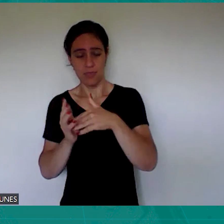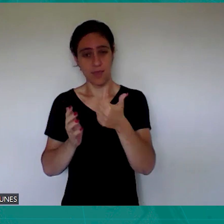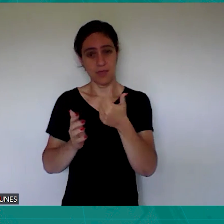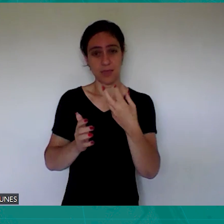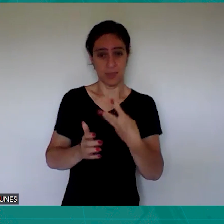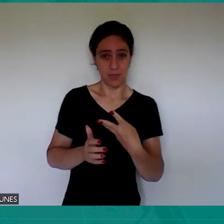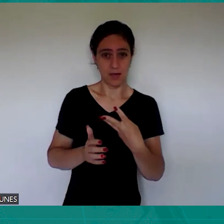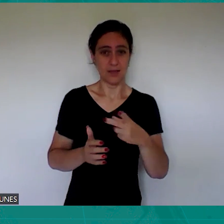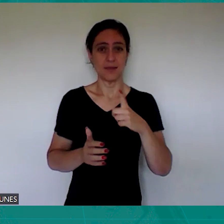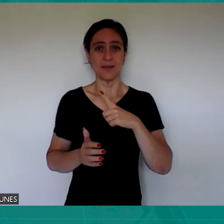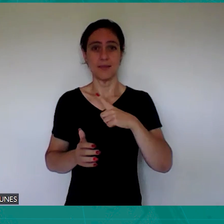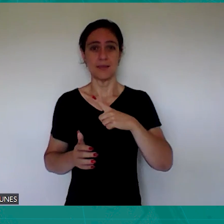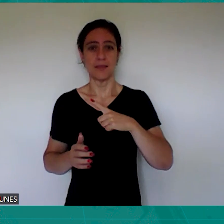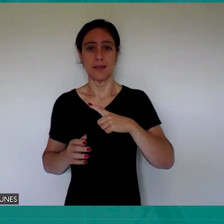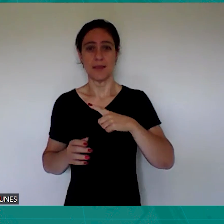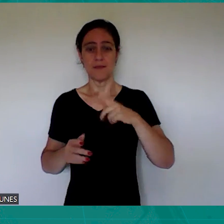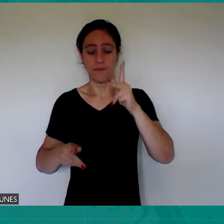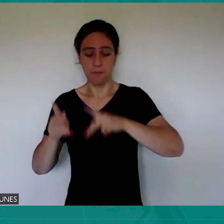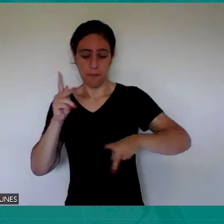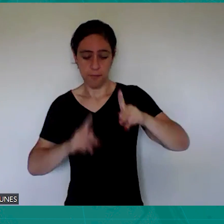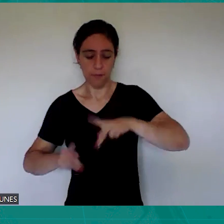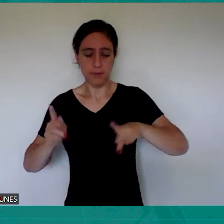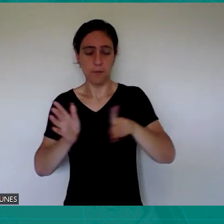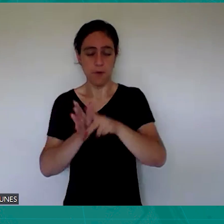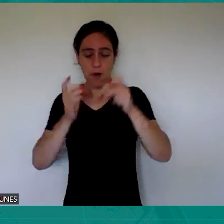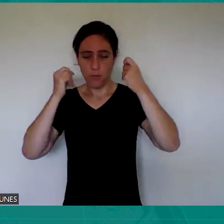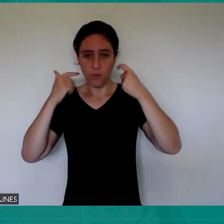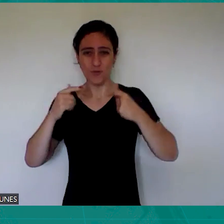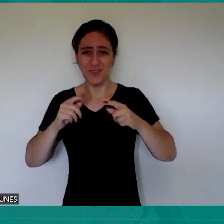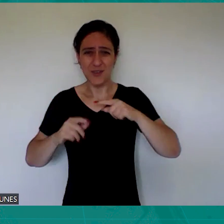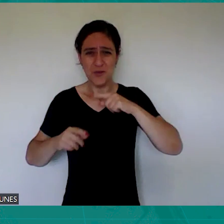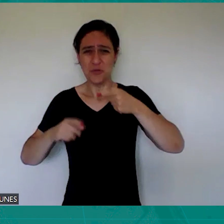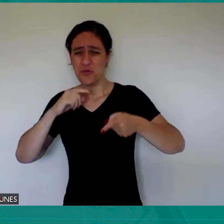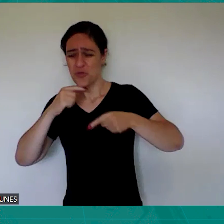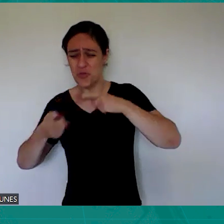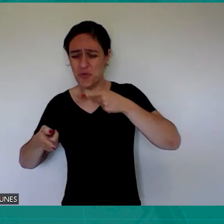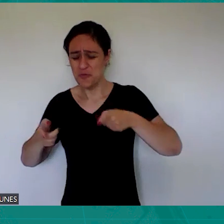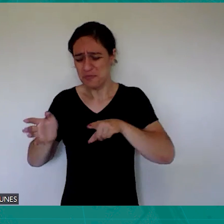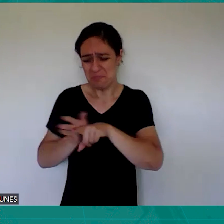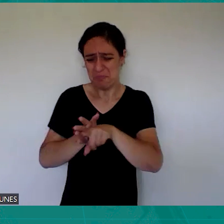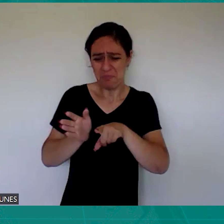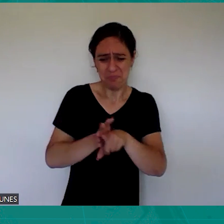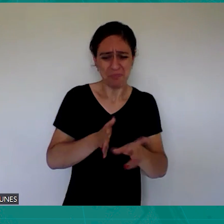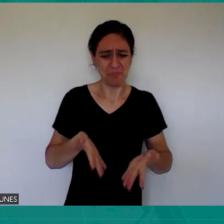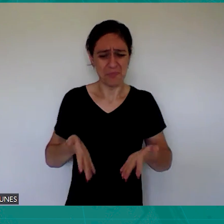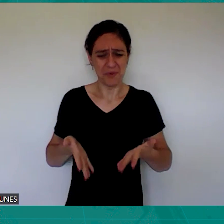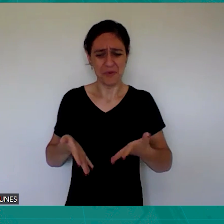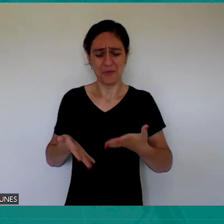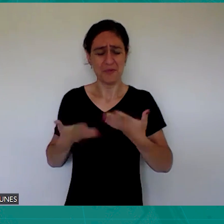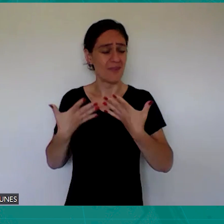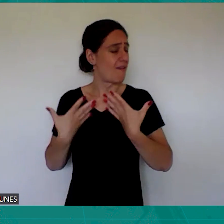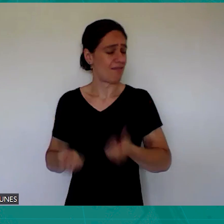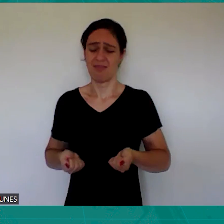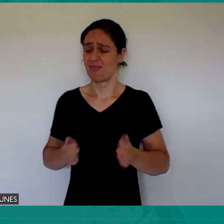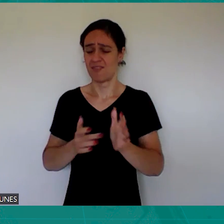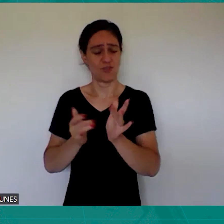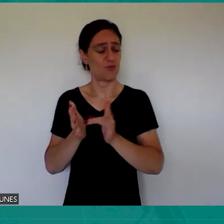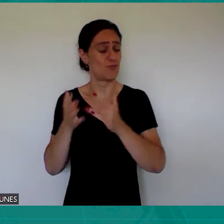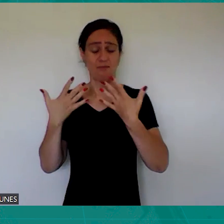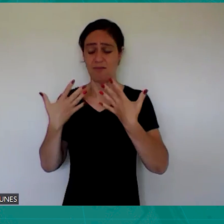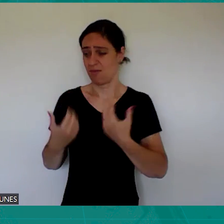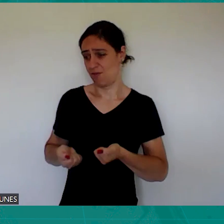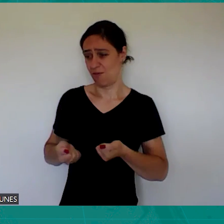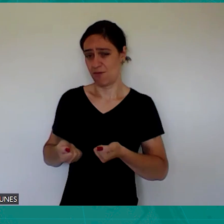povo judeu, questionamentos da liderança do povo judeu, né? E chegou um momento em que o